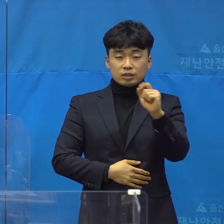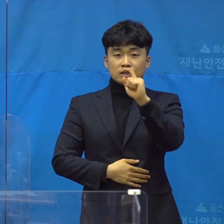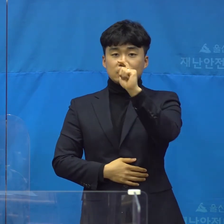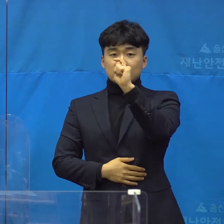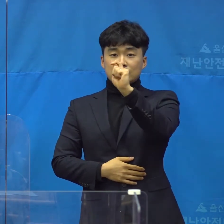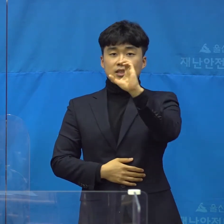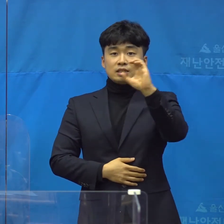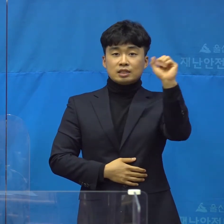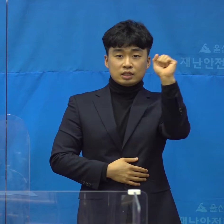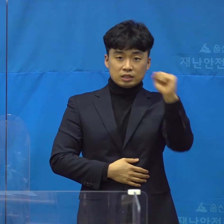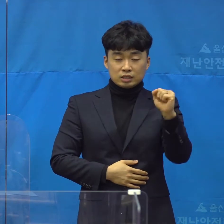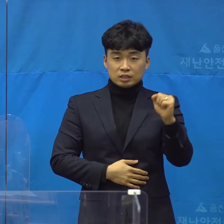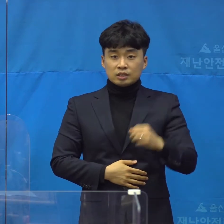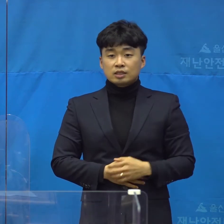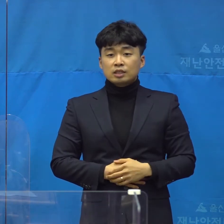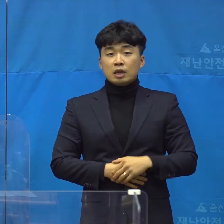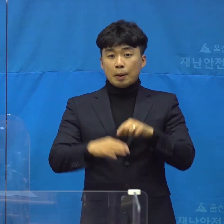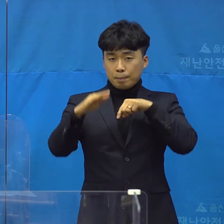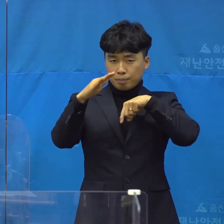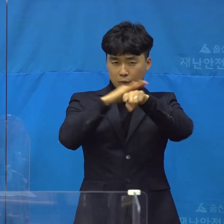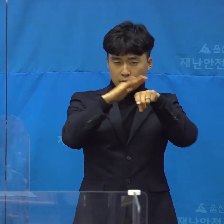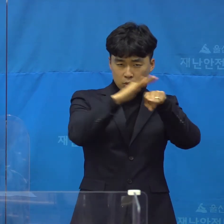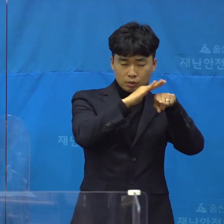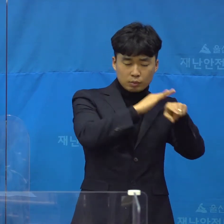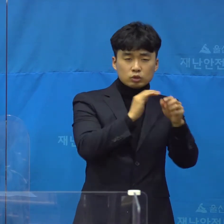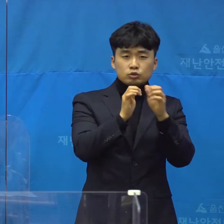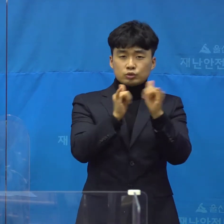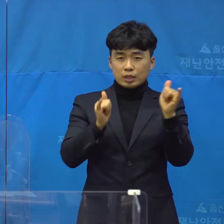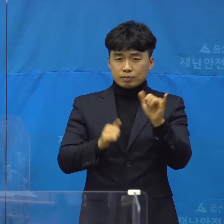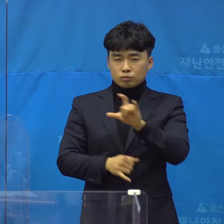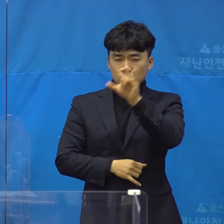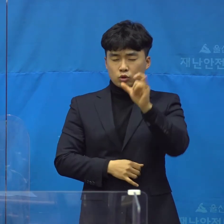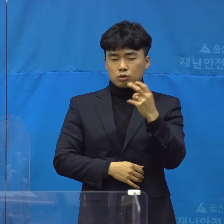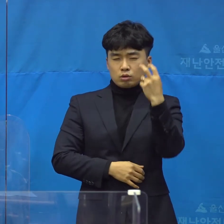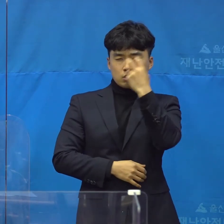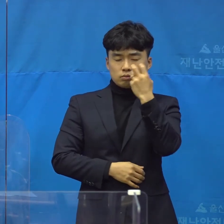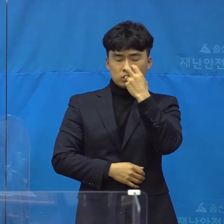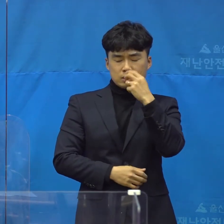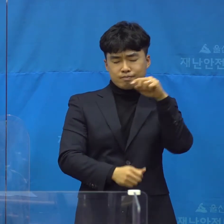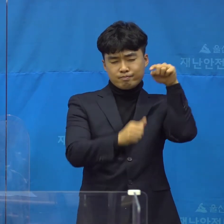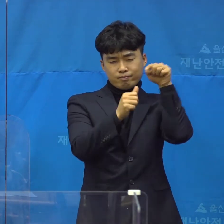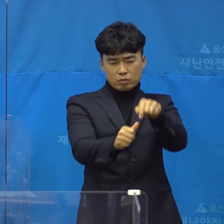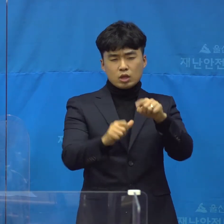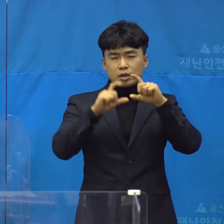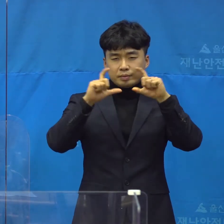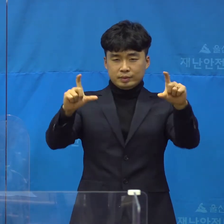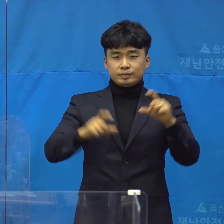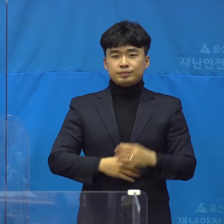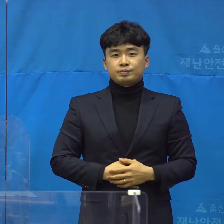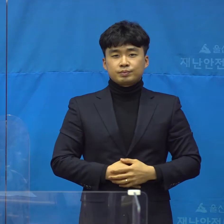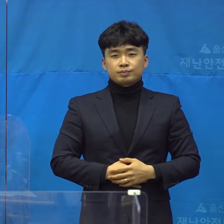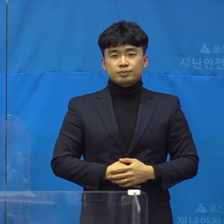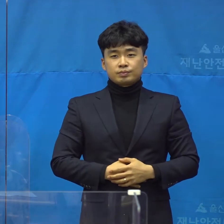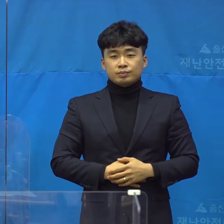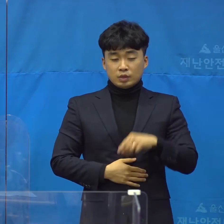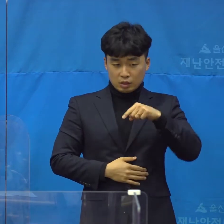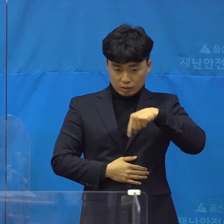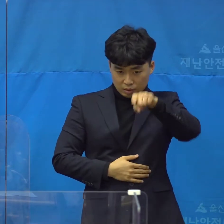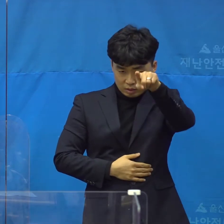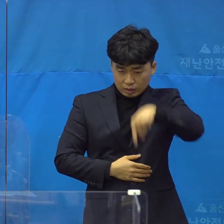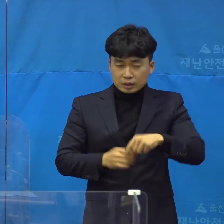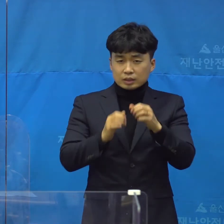TCS와 한다연구소 방문자에 대한 코로나19 진단검사 실시를 명합니다. 위 시설